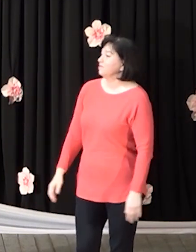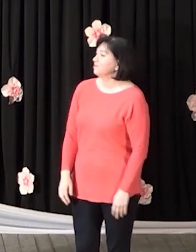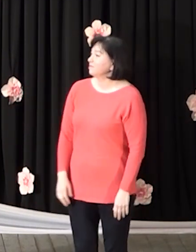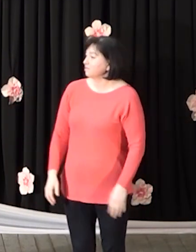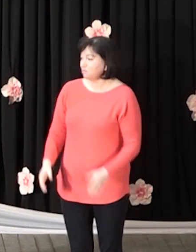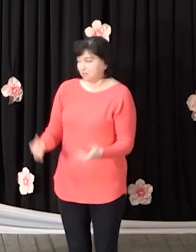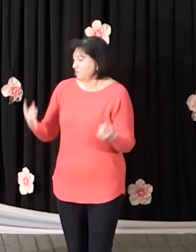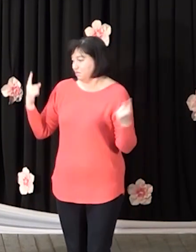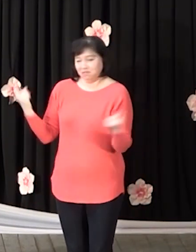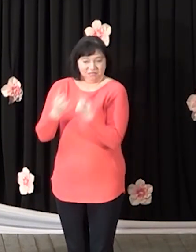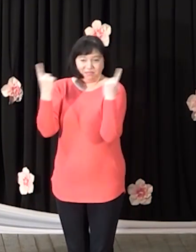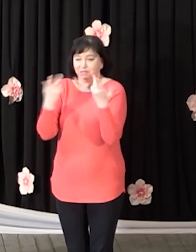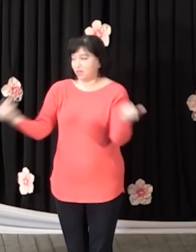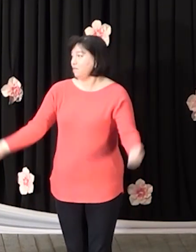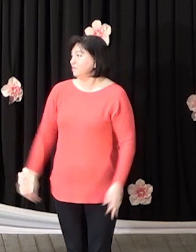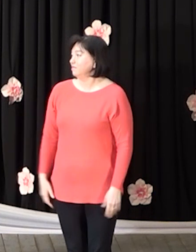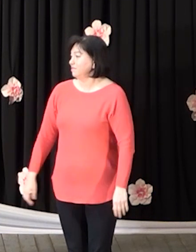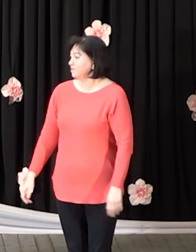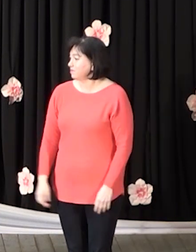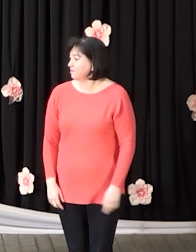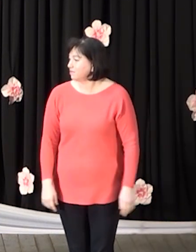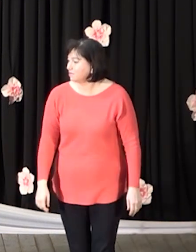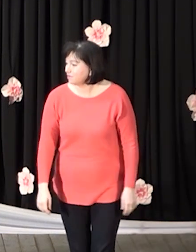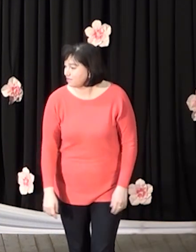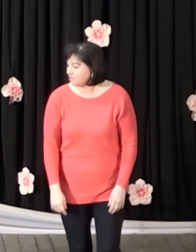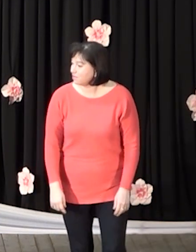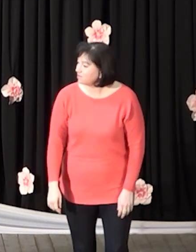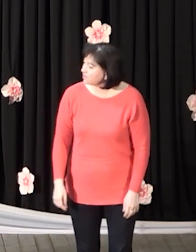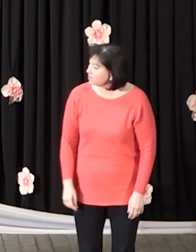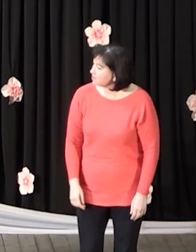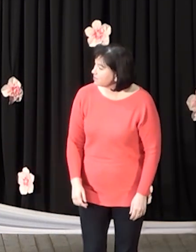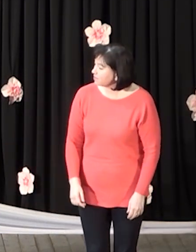Da. Sforile sunt absolut normale? Da. Ok.